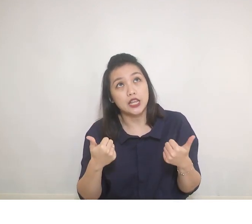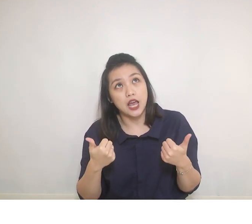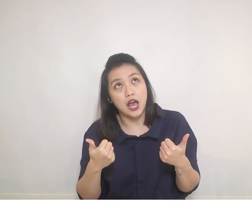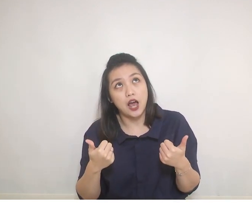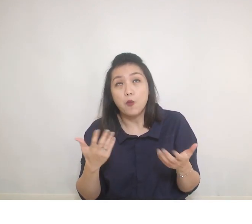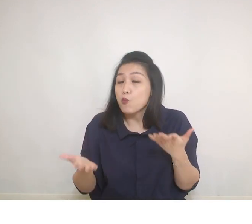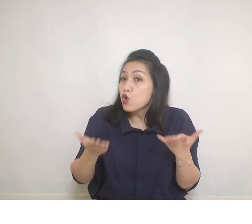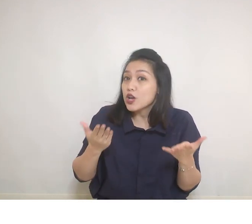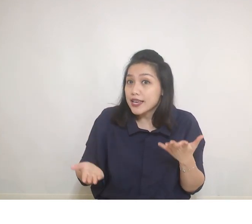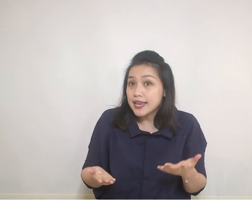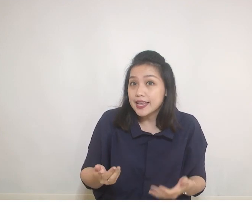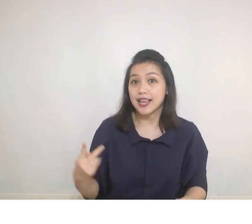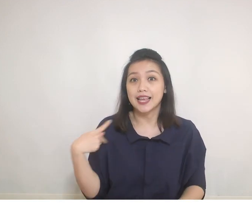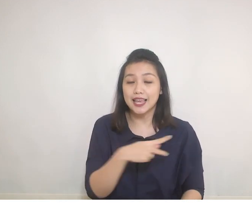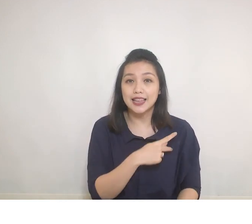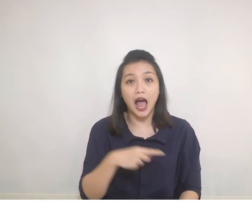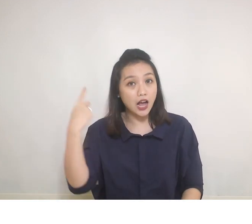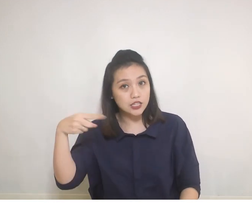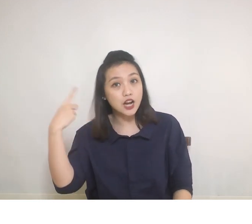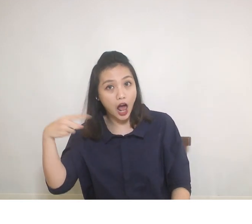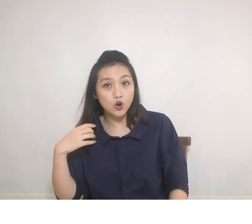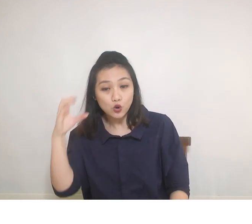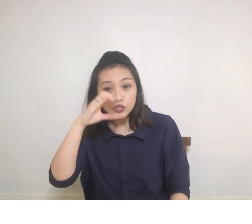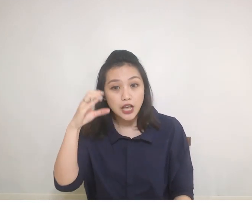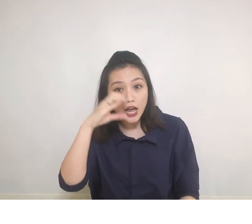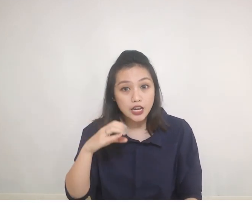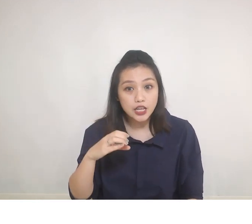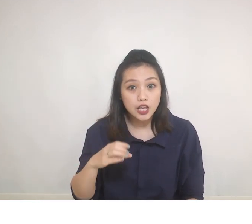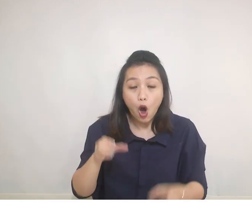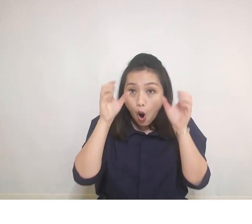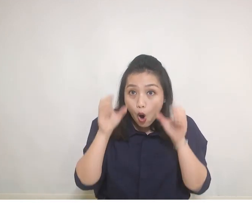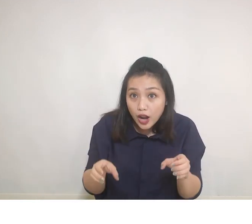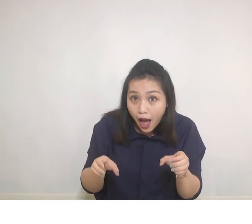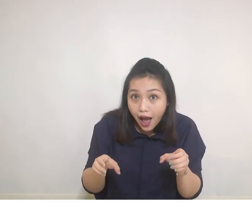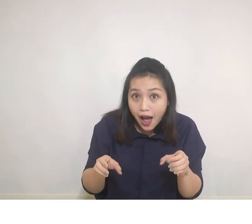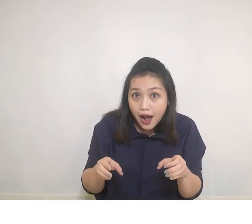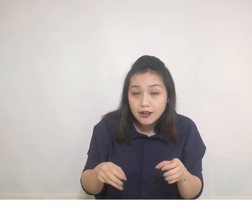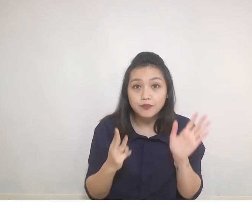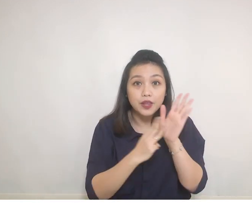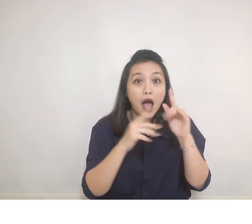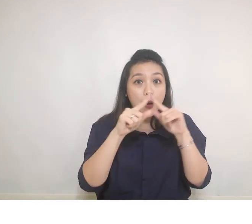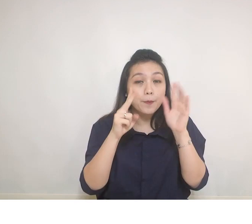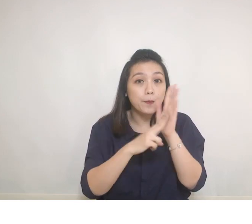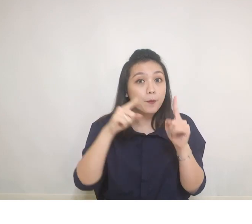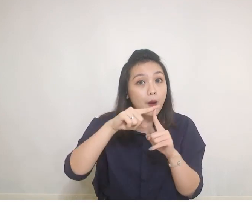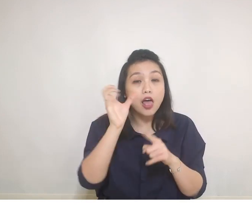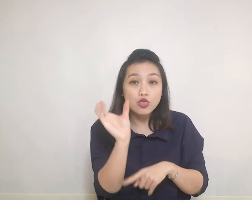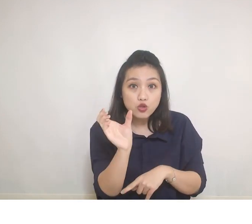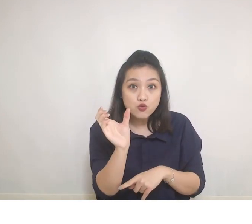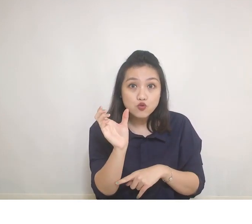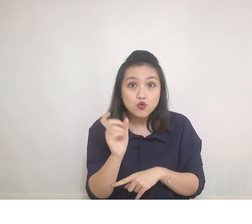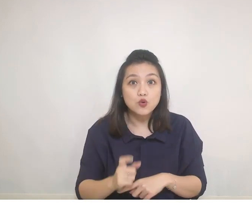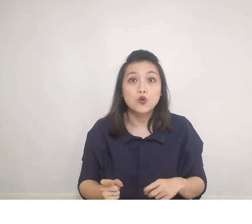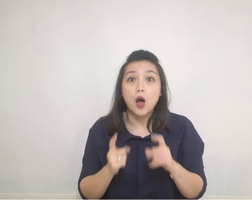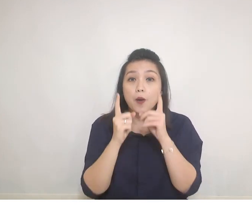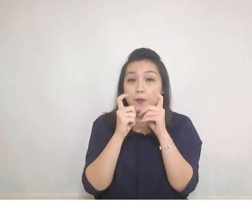itu punya karakter, wah pekerja keras pastinya. Kalau cari mantu misalnya, wah kalau pekerja keras pasti lebih senang, ya kan? Benar ya? Kalau kita cari jodoh